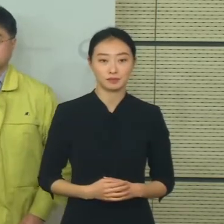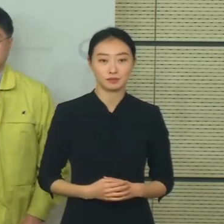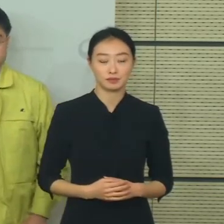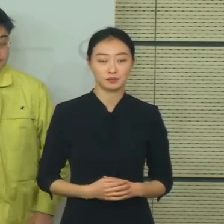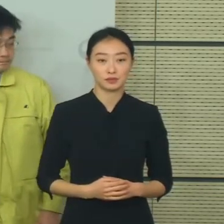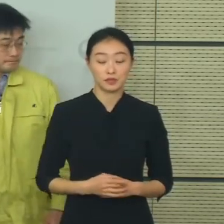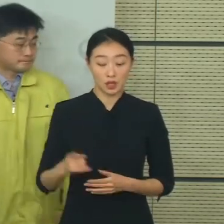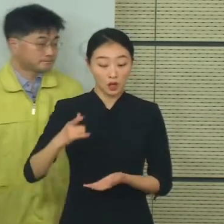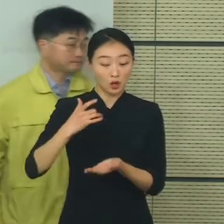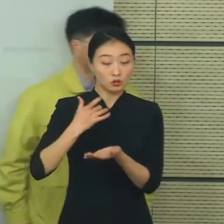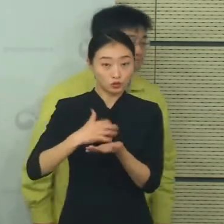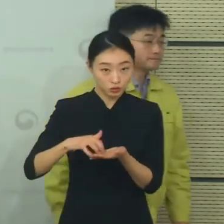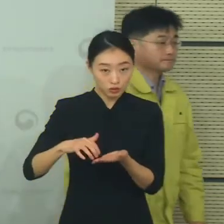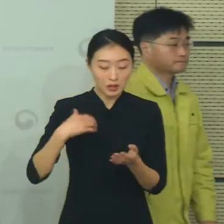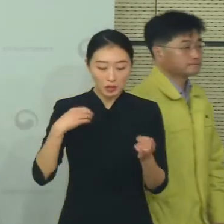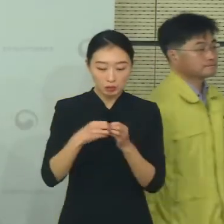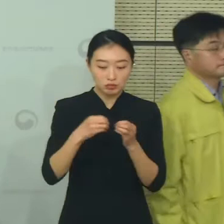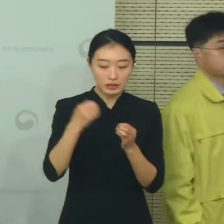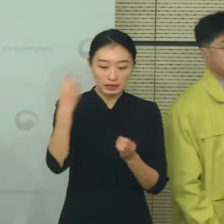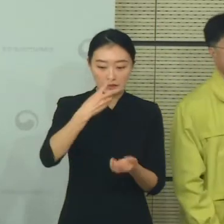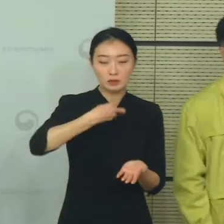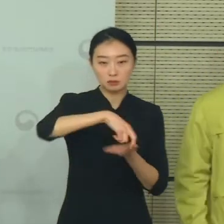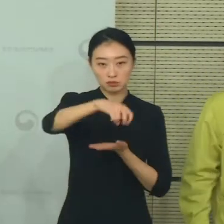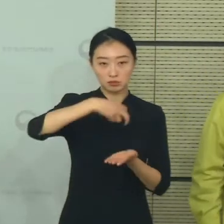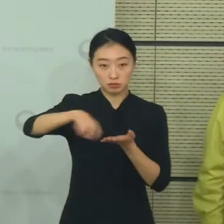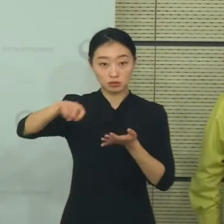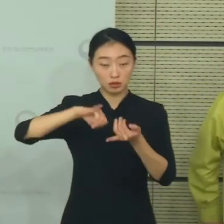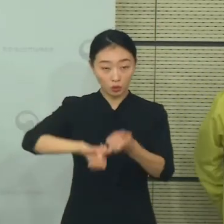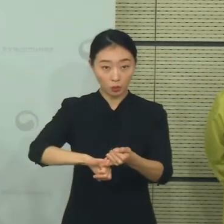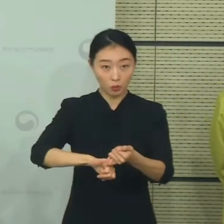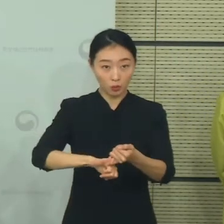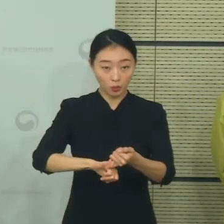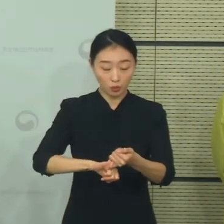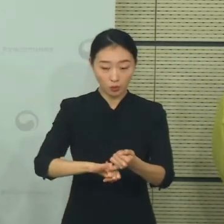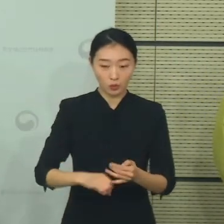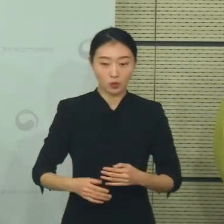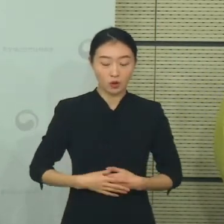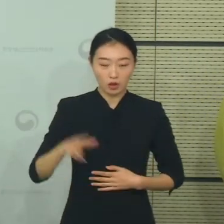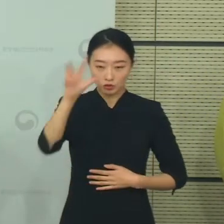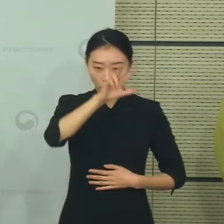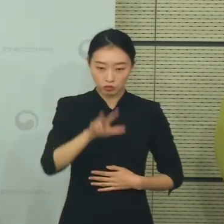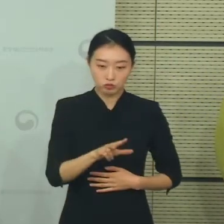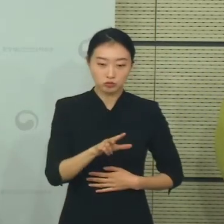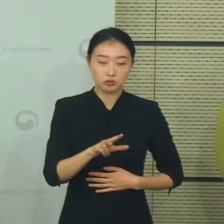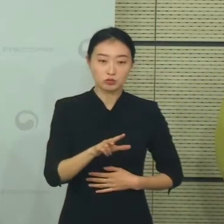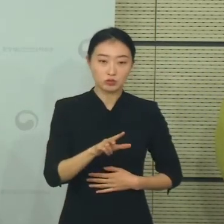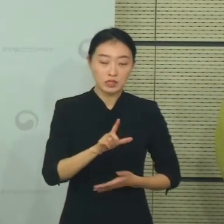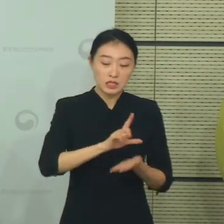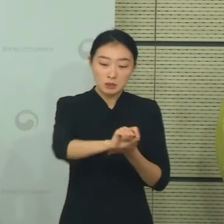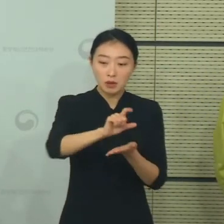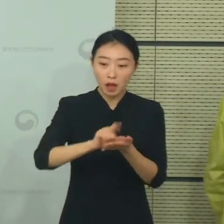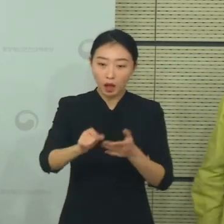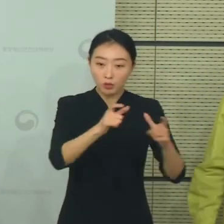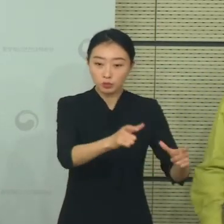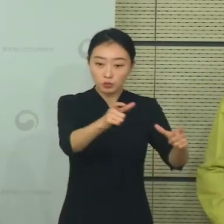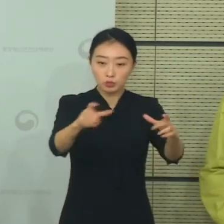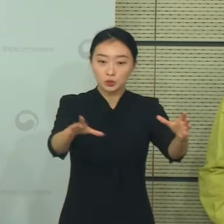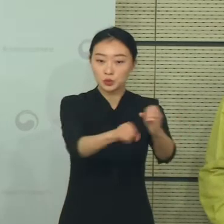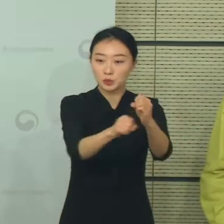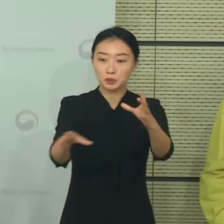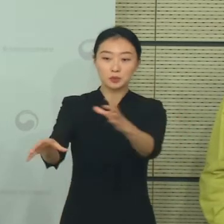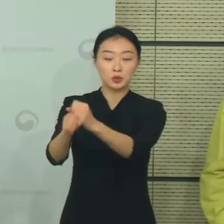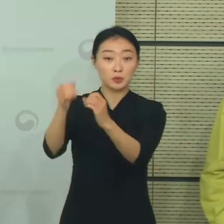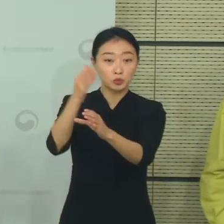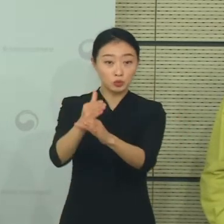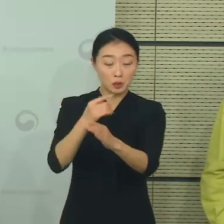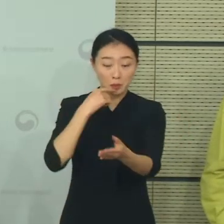예, 요 수치는 저희가 문자로 다시 한번 공지해 드리겠습니다. 아직 그 시도에서 취합을 하고 있는 관계로 이 수치가 약간씩